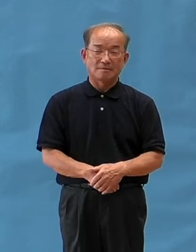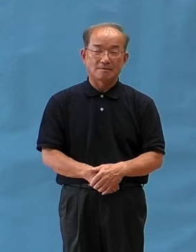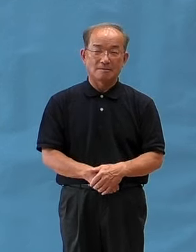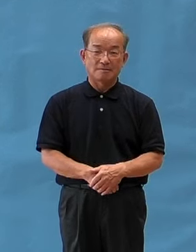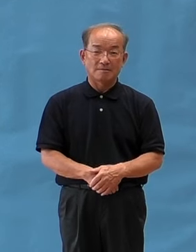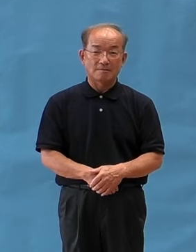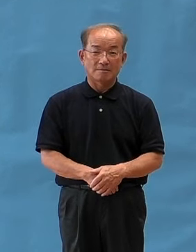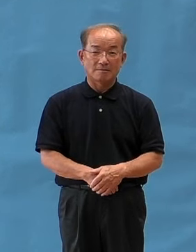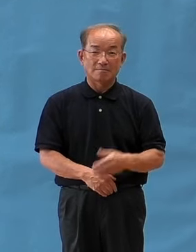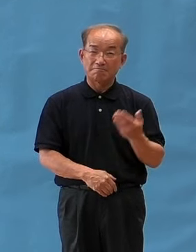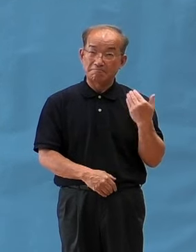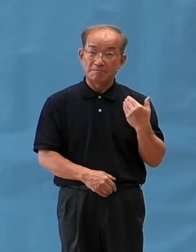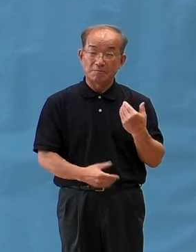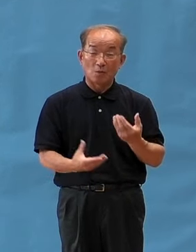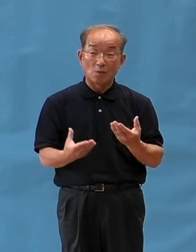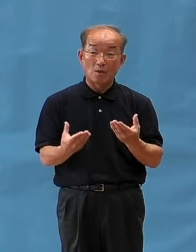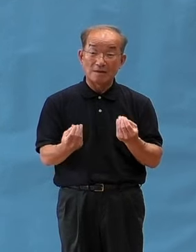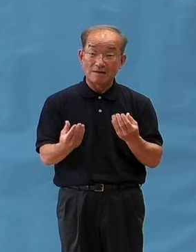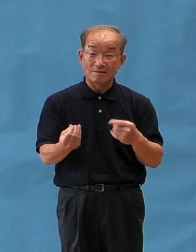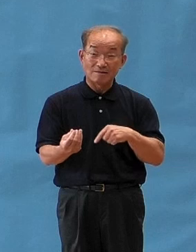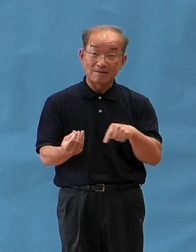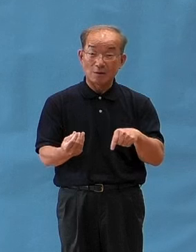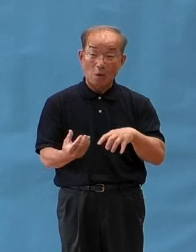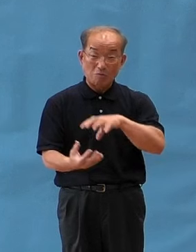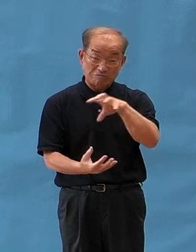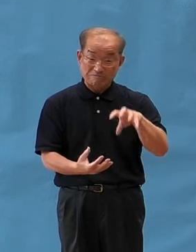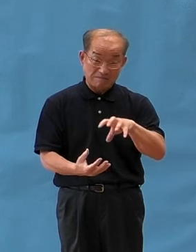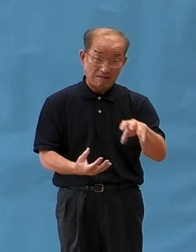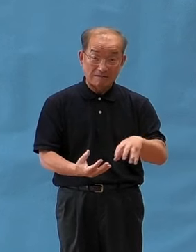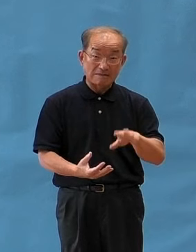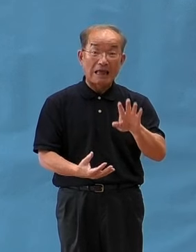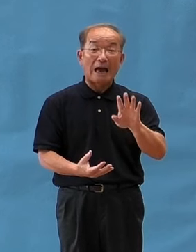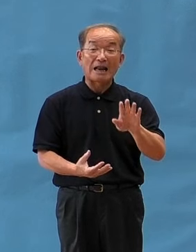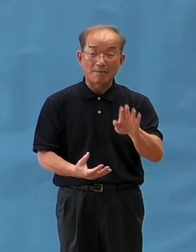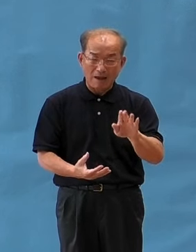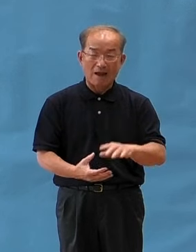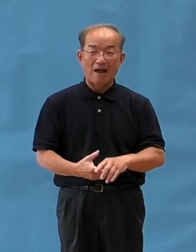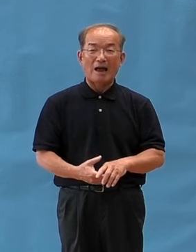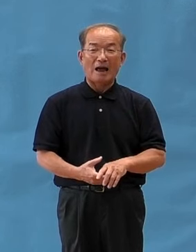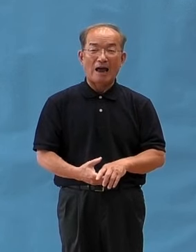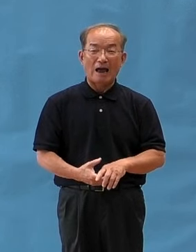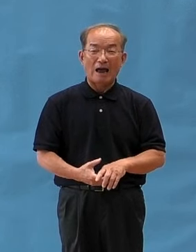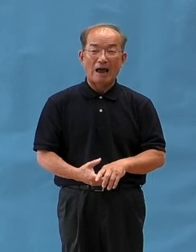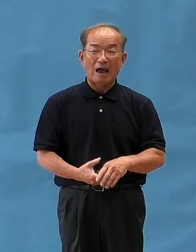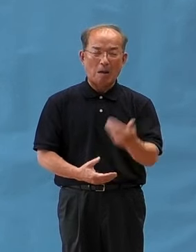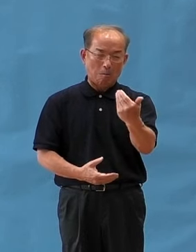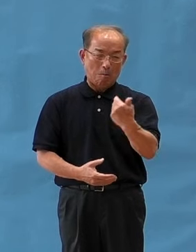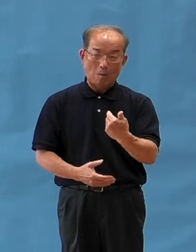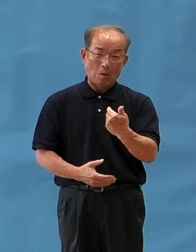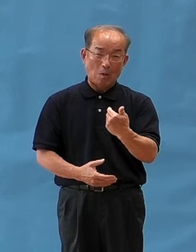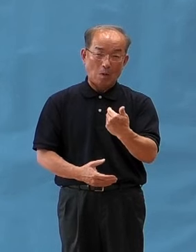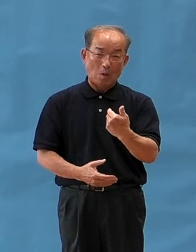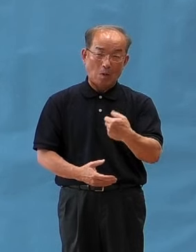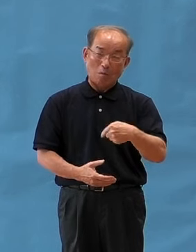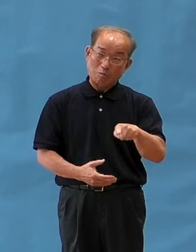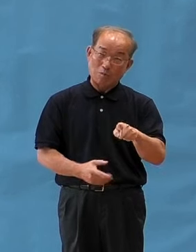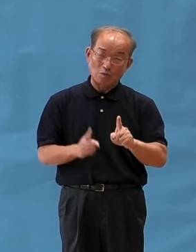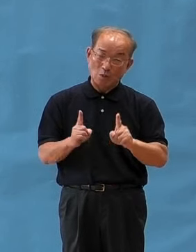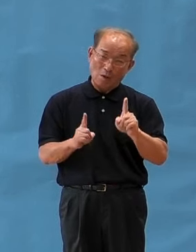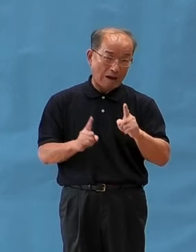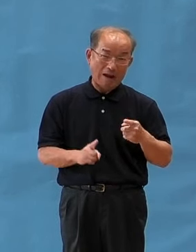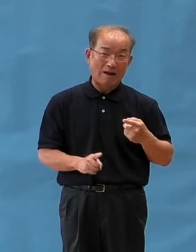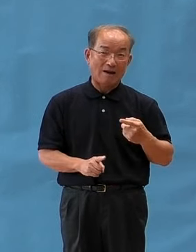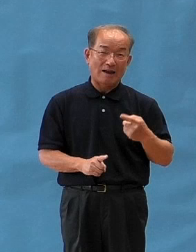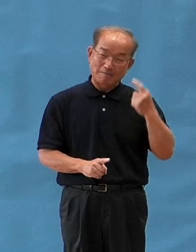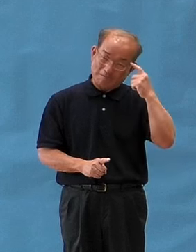前回と同じようなことを繰り返すようであれば、出演 はするかどうか考えなきゃいけないですけど、改善が見込めるのであれば別